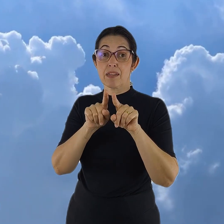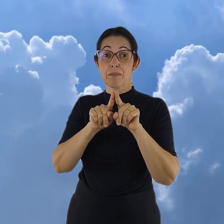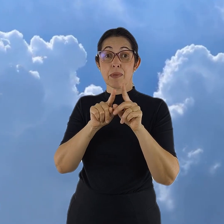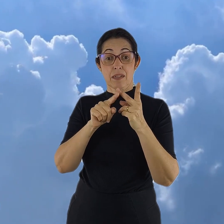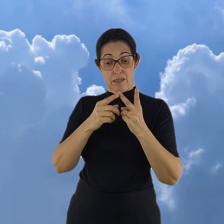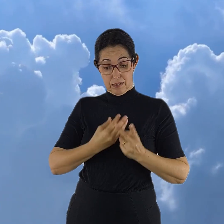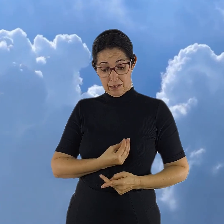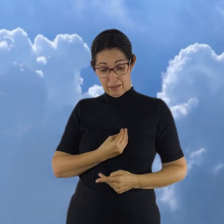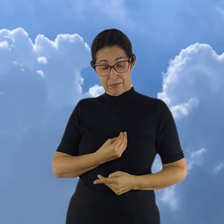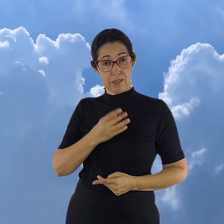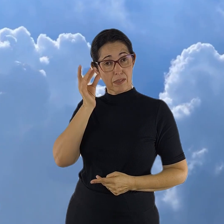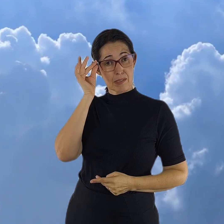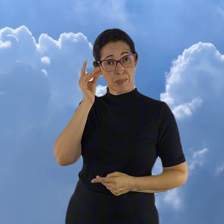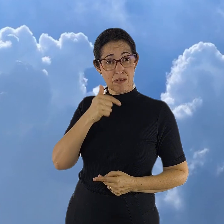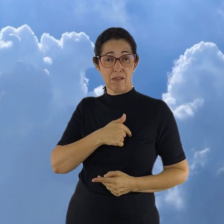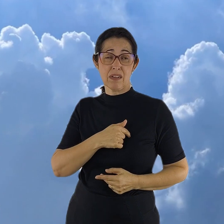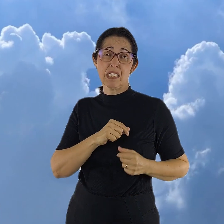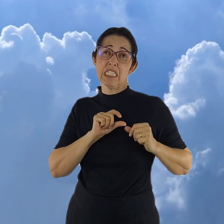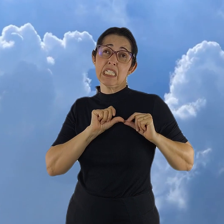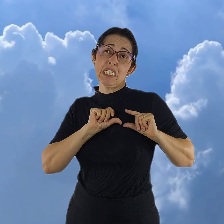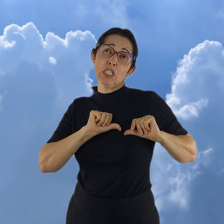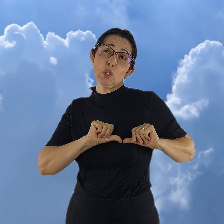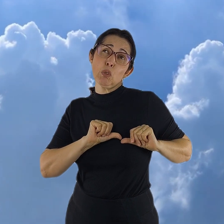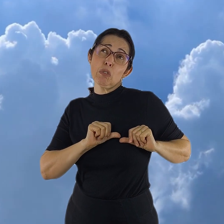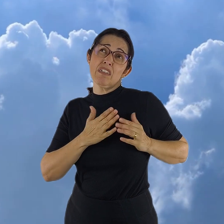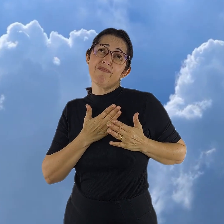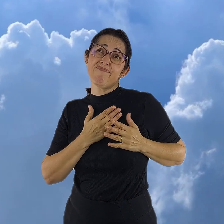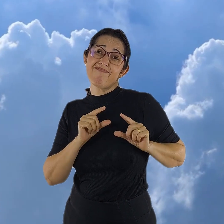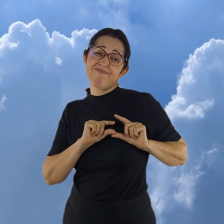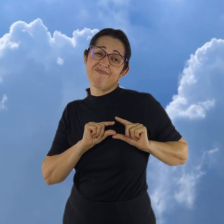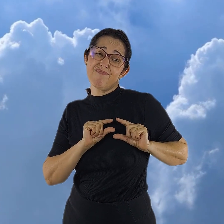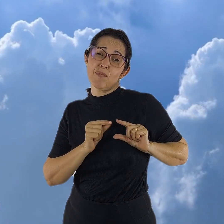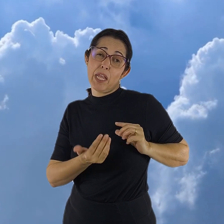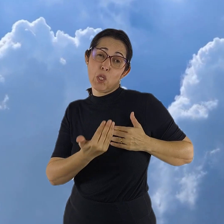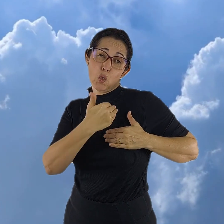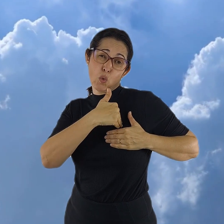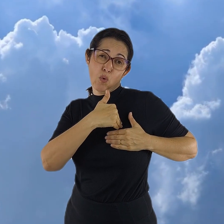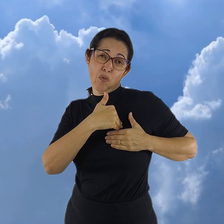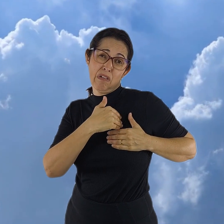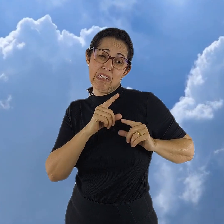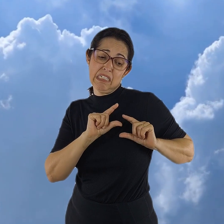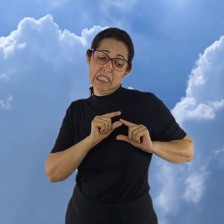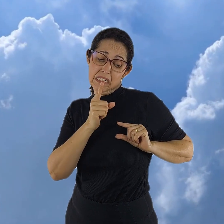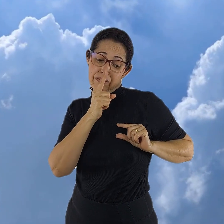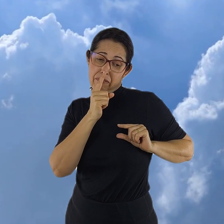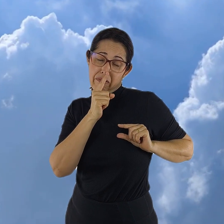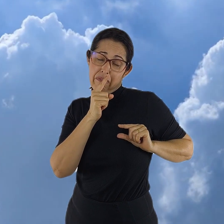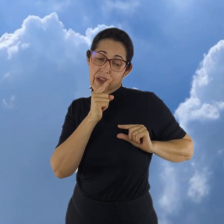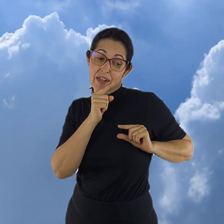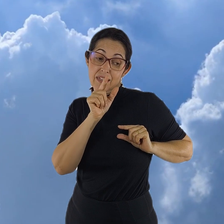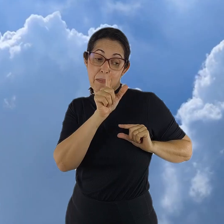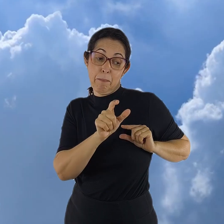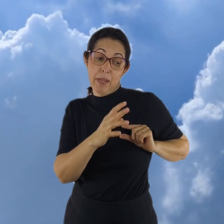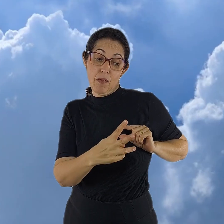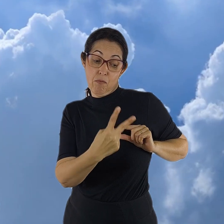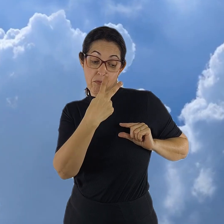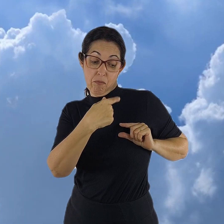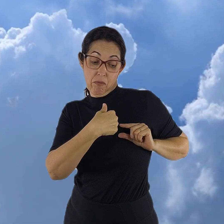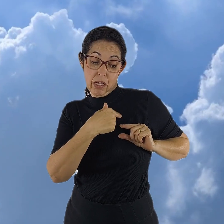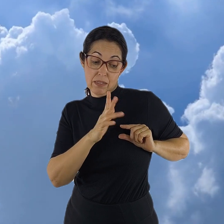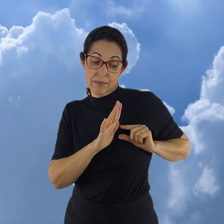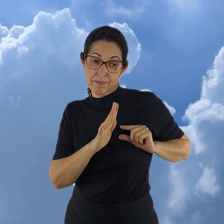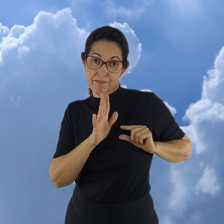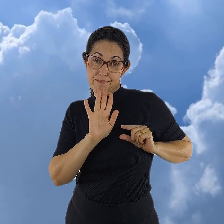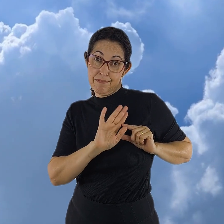vida espiritual que vão crescer. Ah, mas é um probleminha, é um desviozinho, é uma falha que eu tenho, ninguém